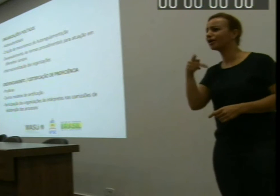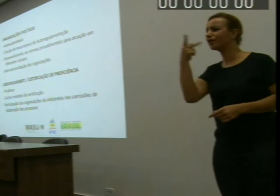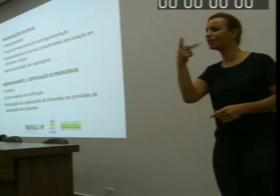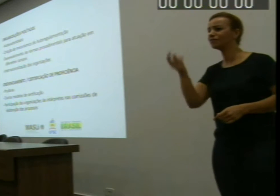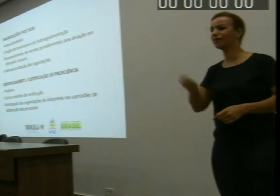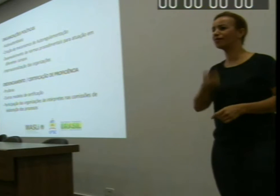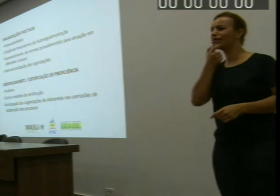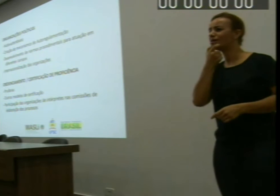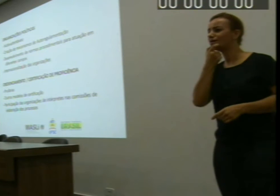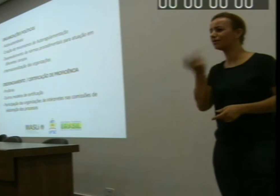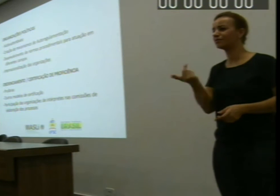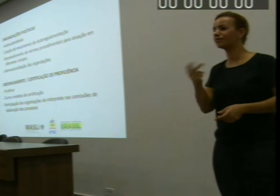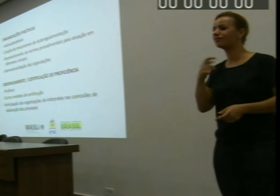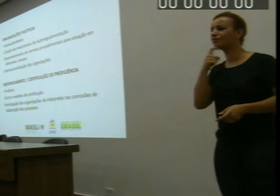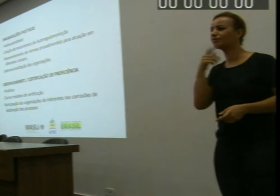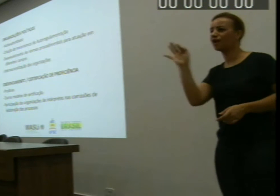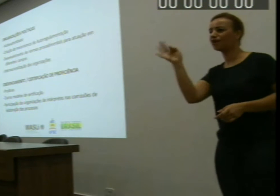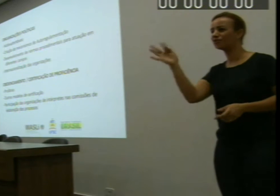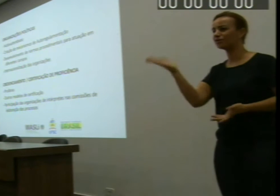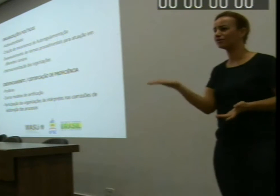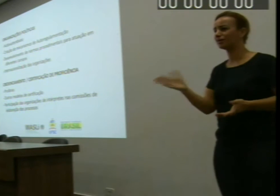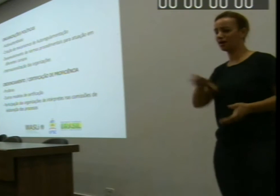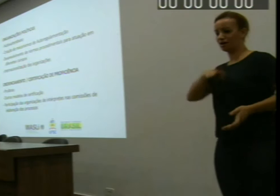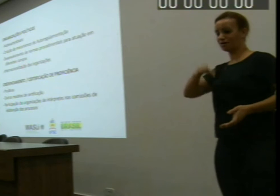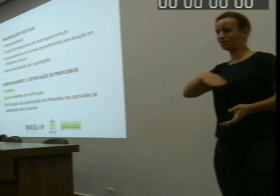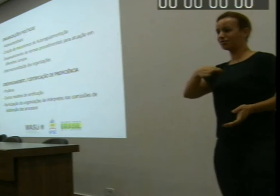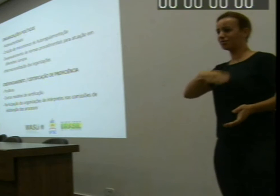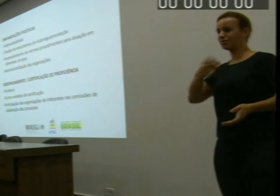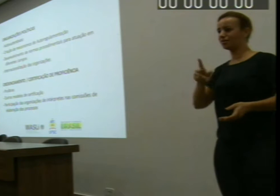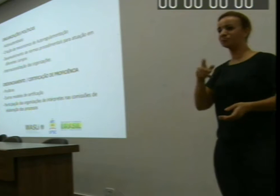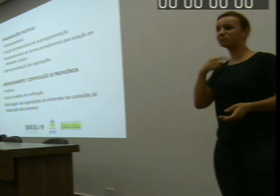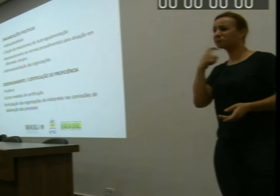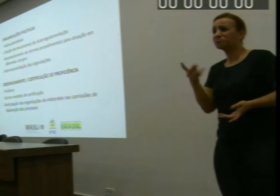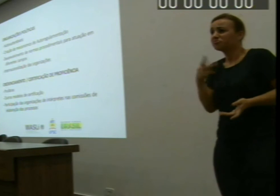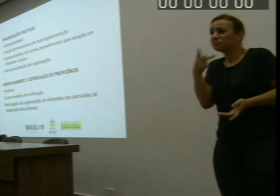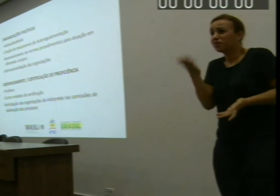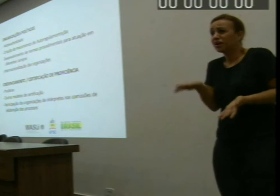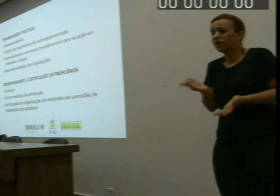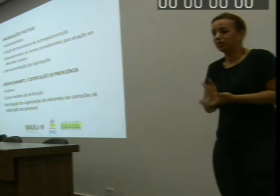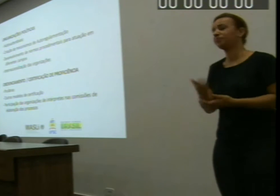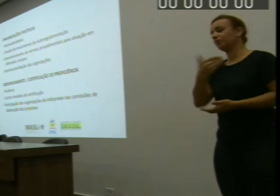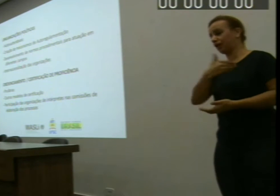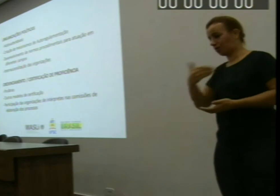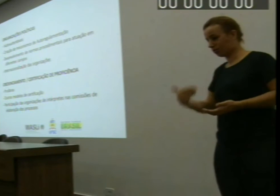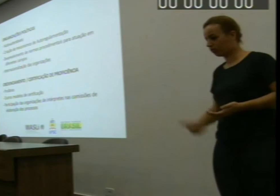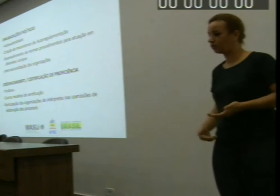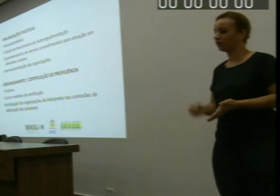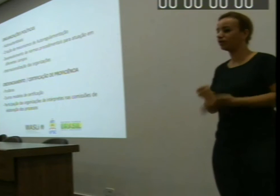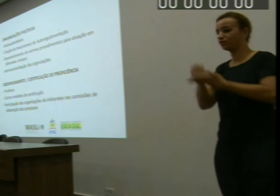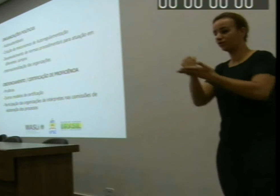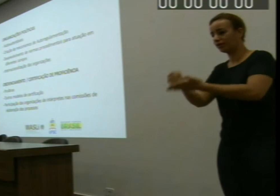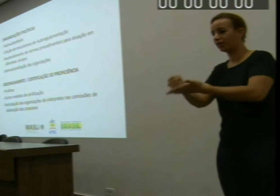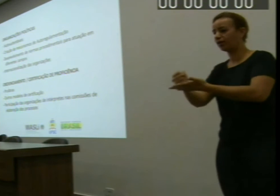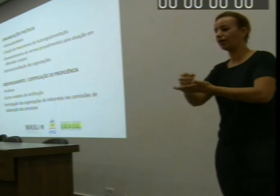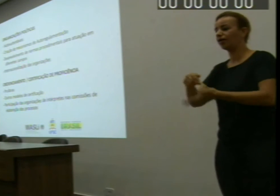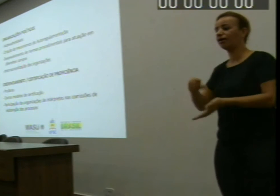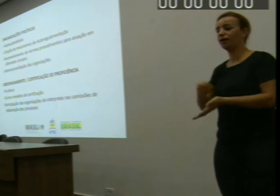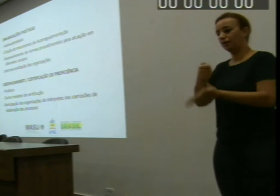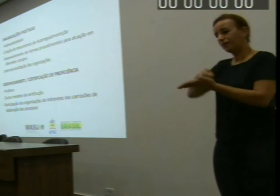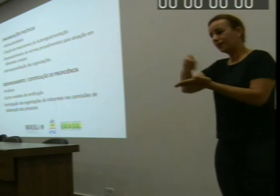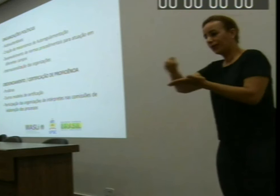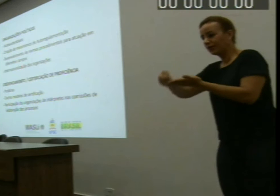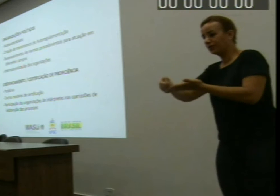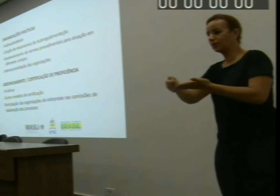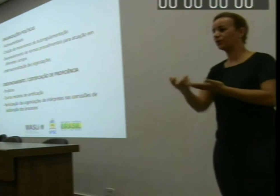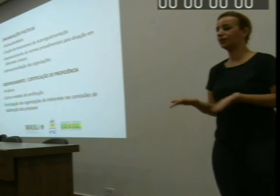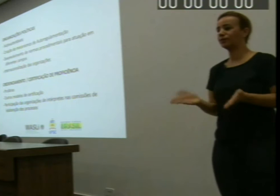até pros grandes eventos que o Brasil tá recebendo vocês sabem né o país o governo tentou investir bastante em cursos de línguas porque a gente não fala nenhuma outra língua